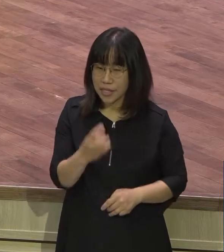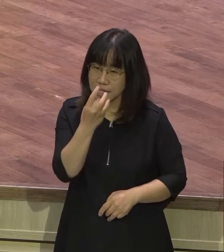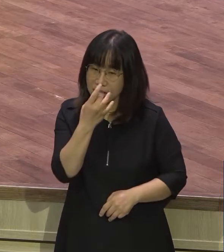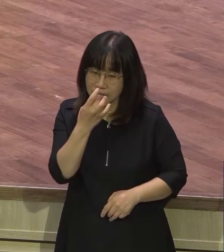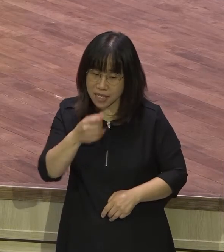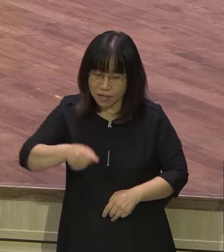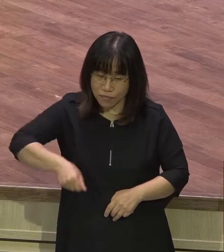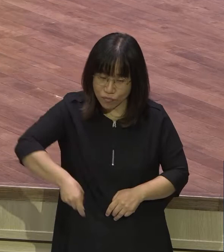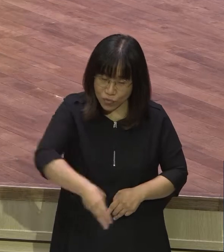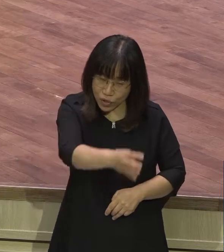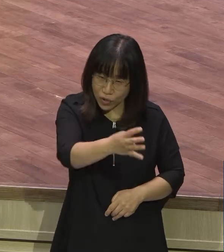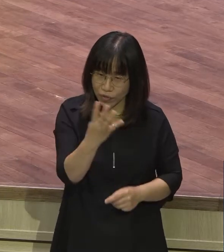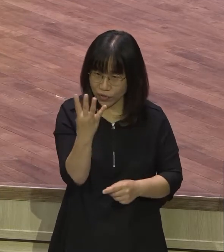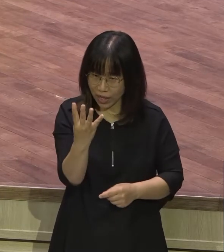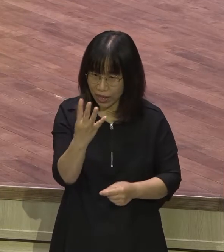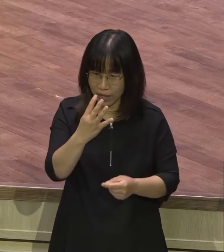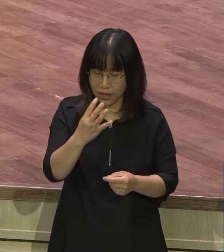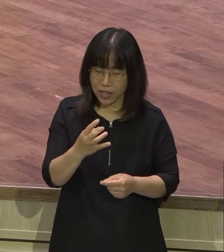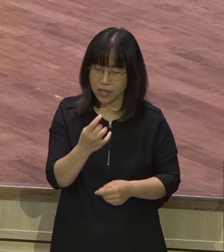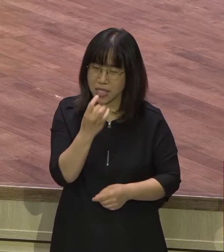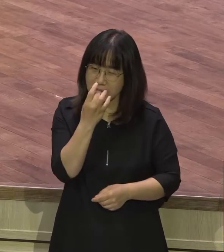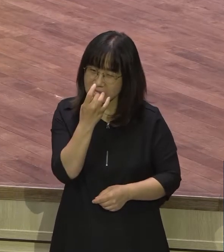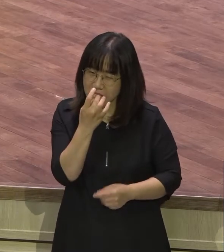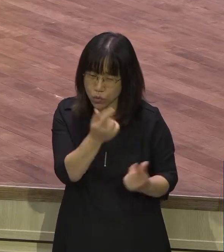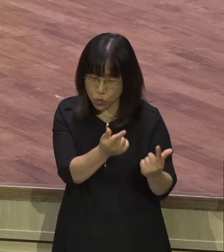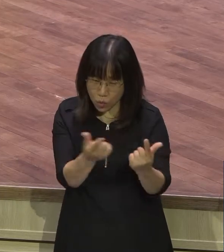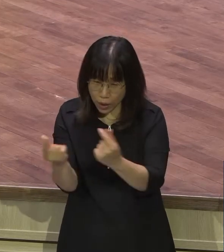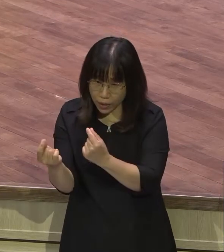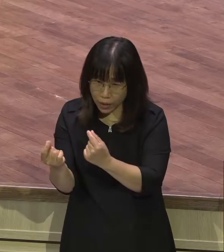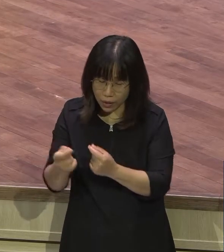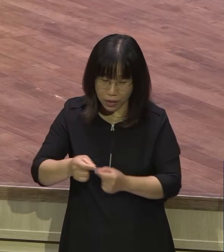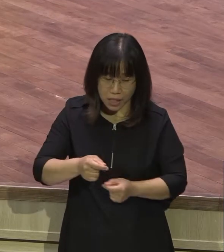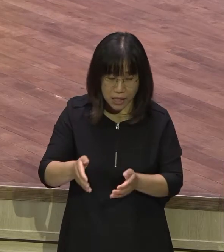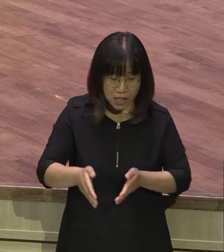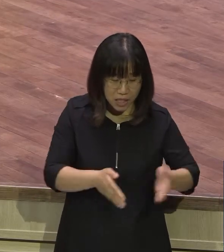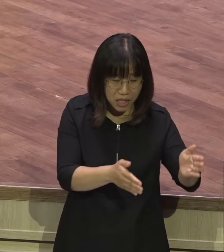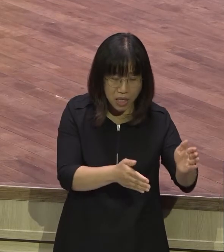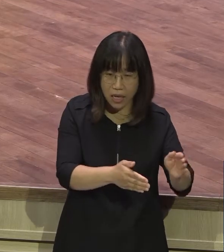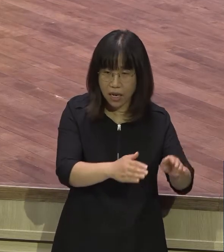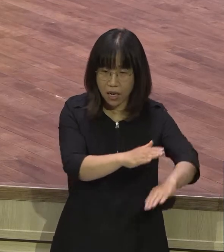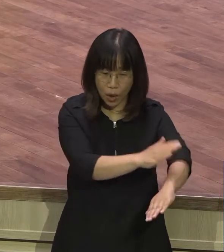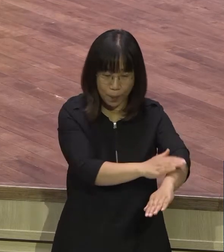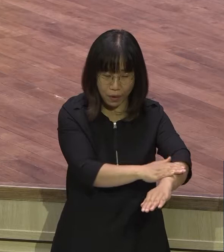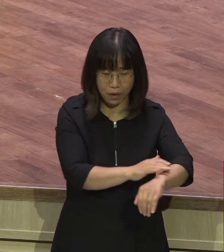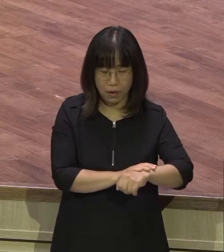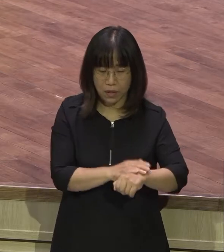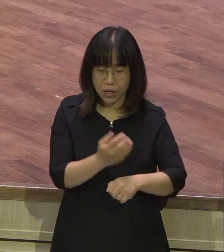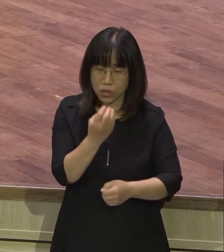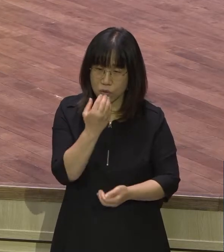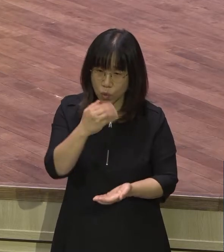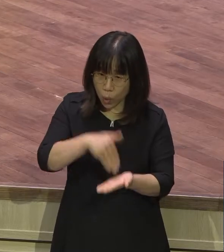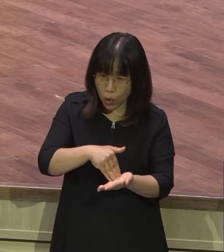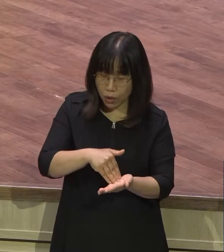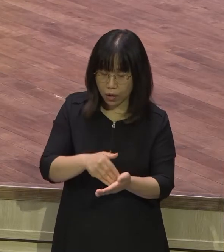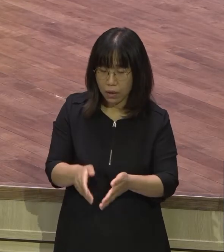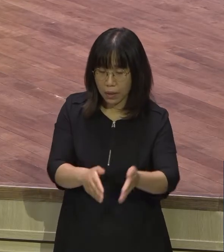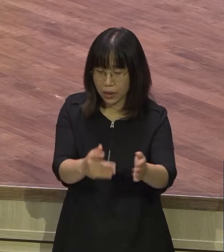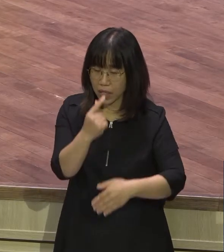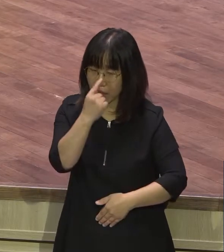떨어져는데 네 가지 씨가 떨어져 똑같은 씨가 떨어져는데 길가 떨어지고 돌밭에 떨어지고 가시밭길이